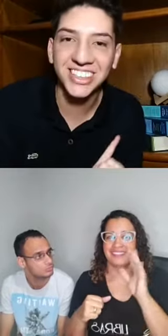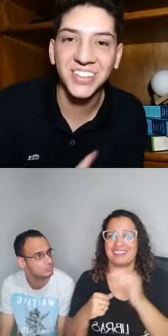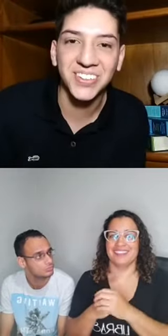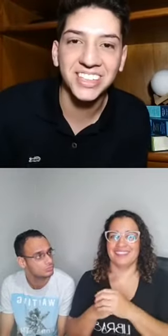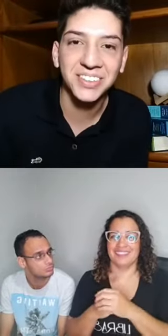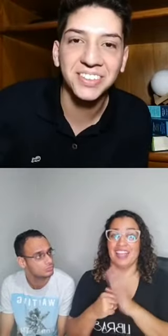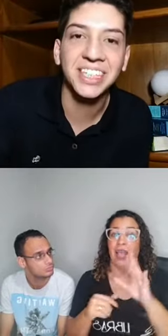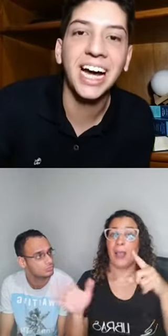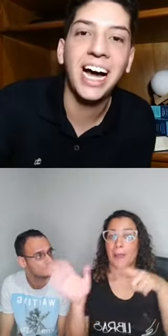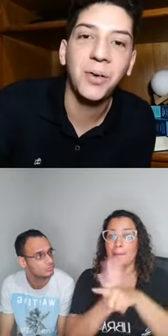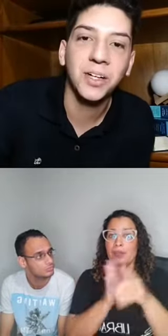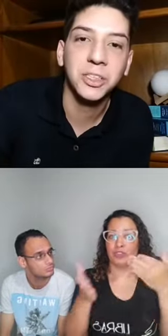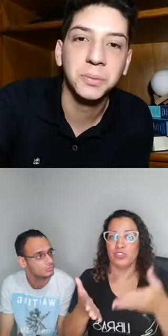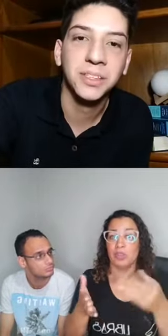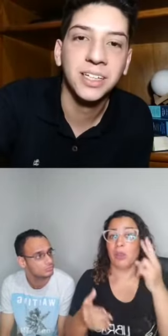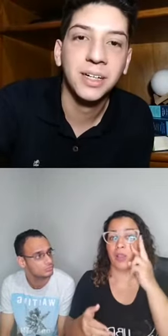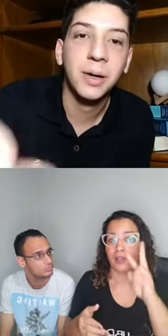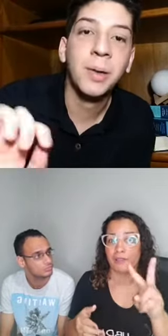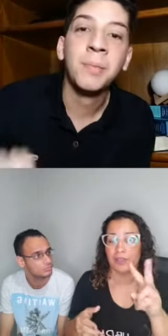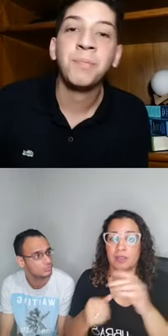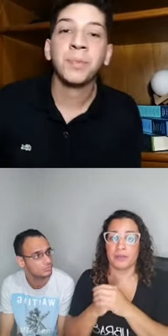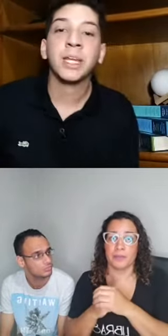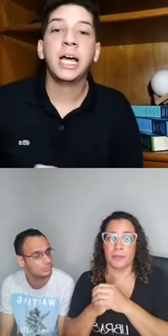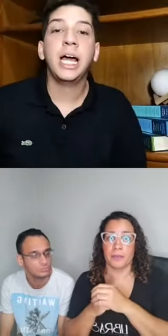pergunta chegou, deixa eu ver. Ah, ótimo.